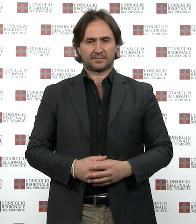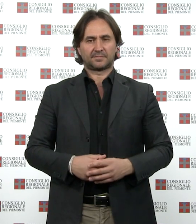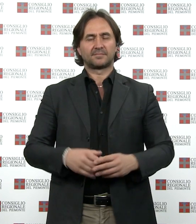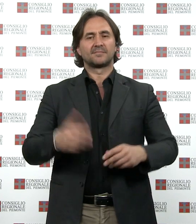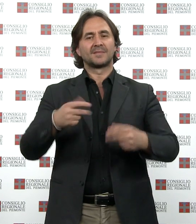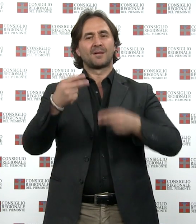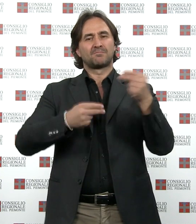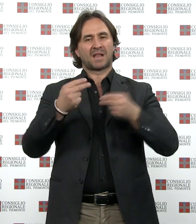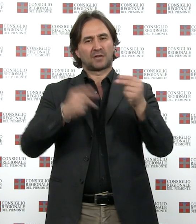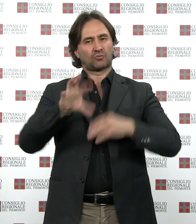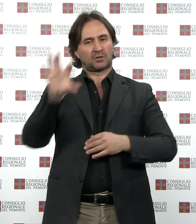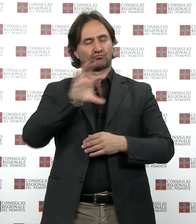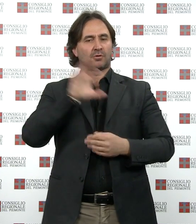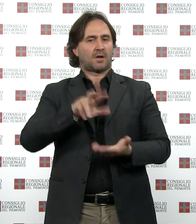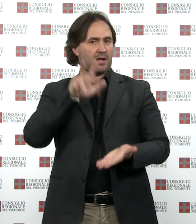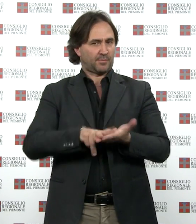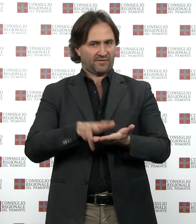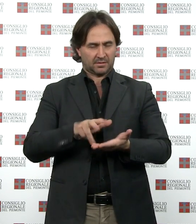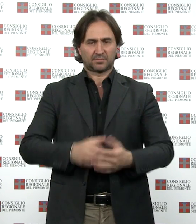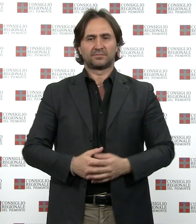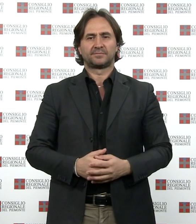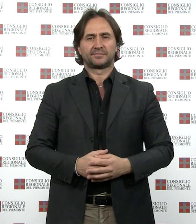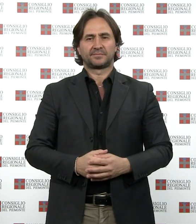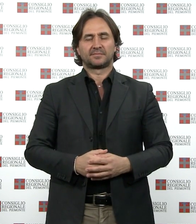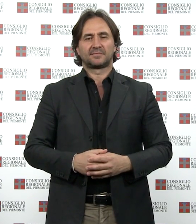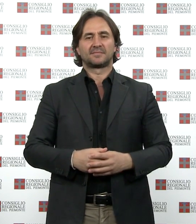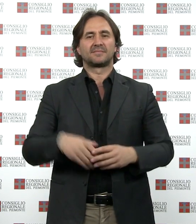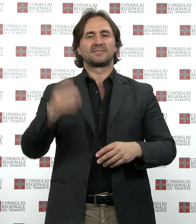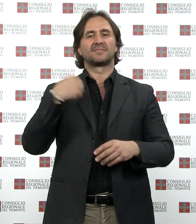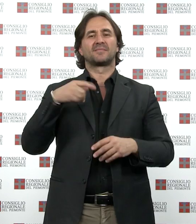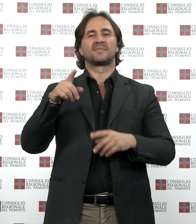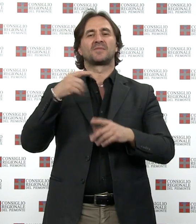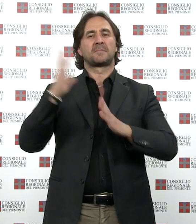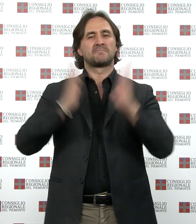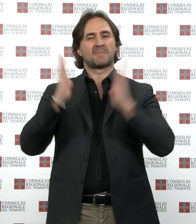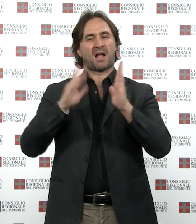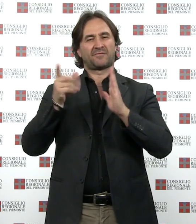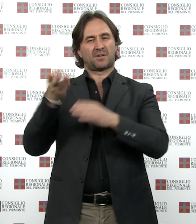approvato il bilancio della regione. In ricordo delle vittime delle mafie.